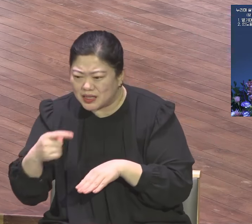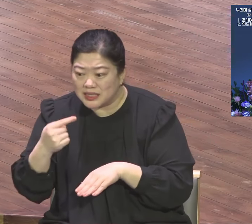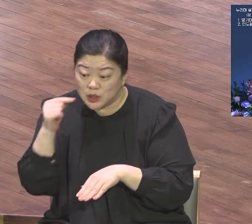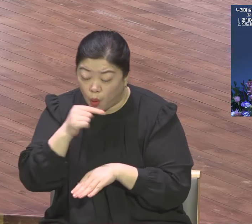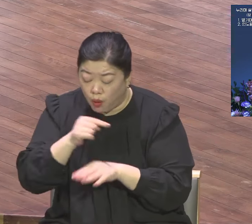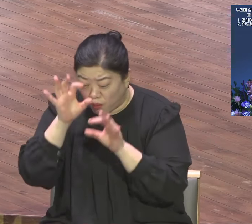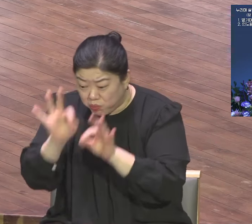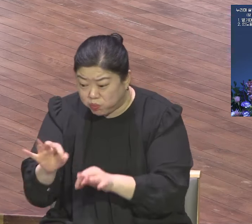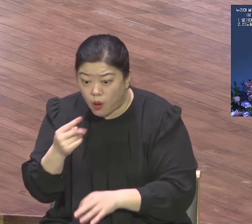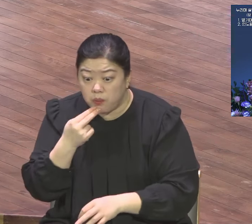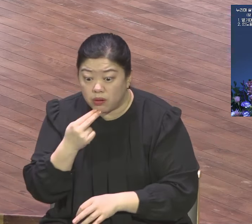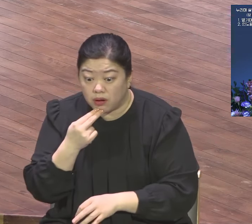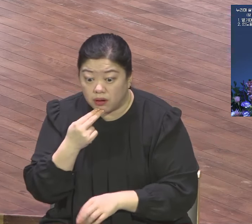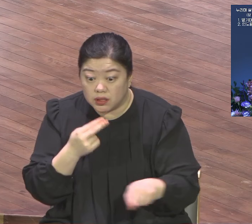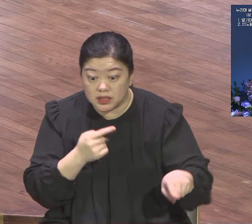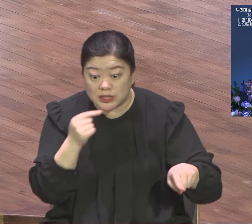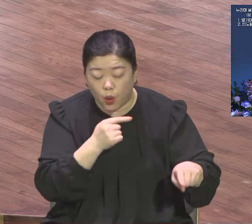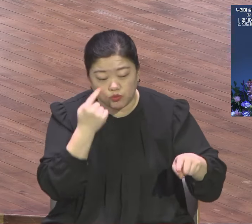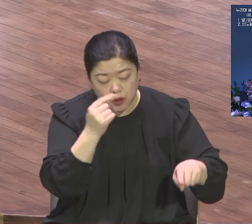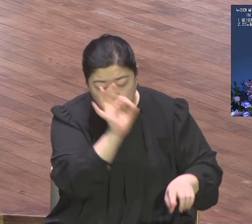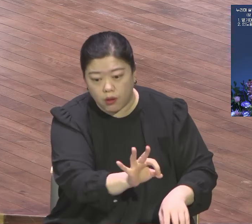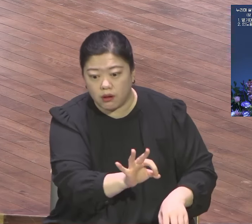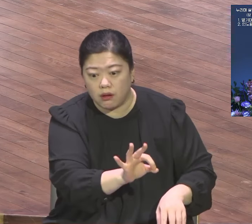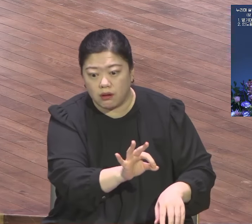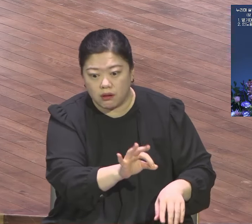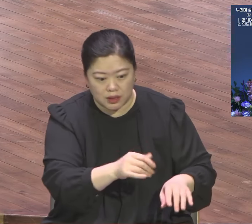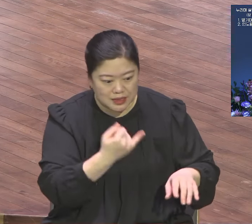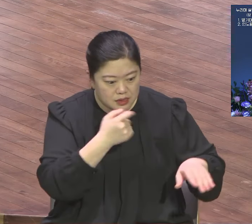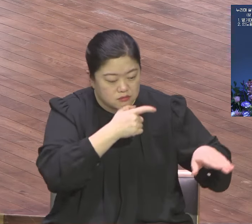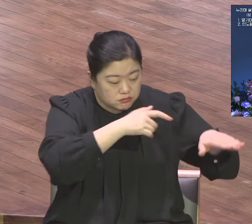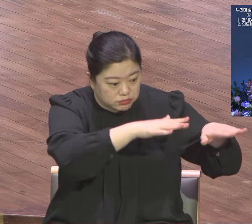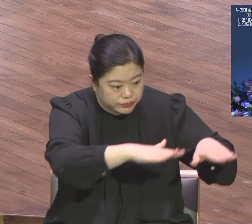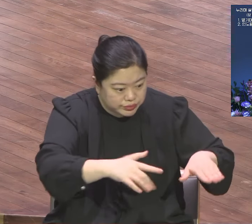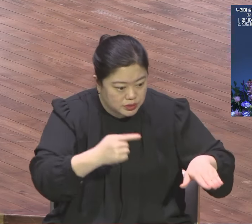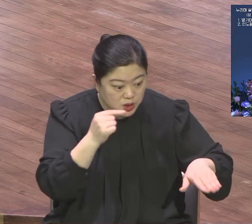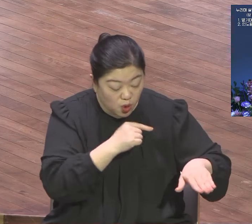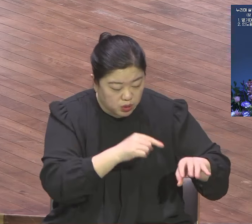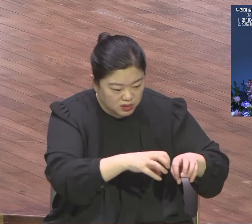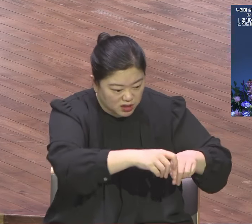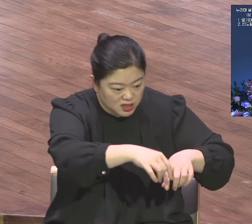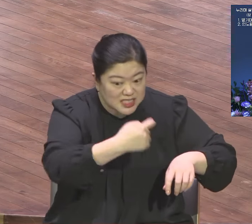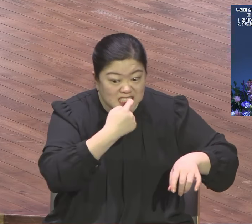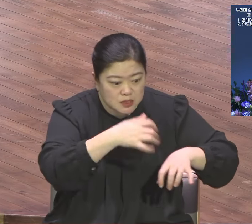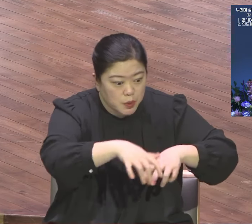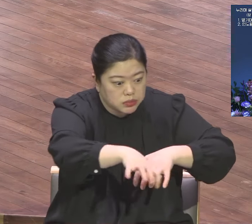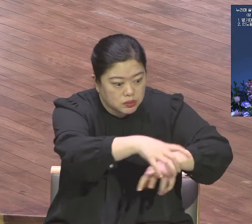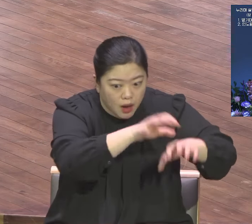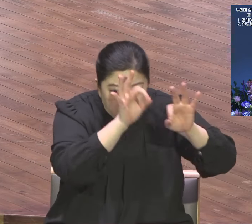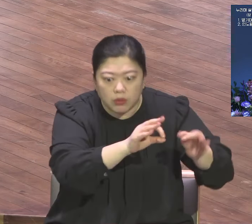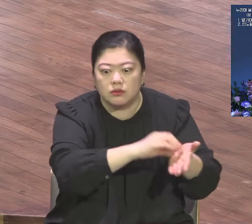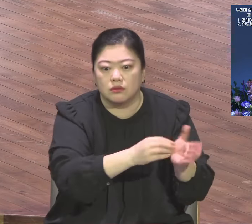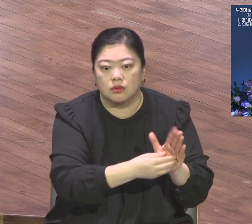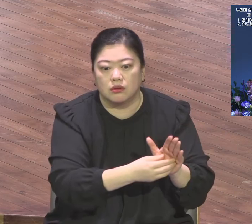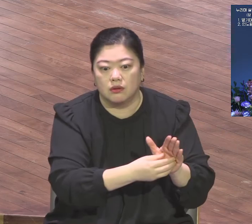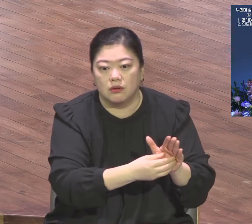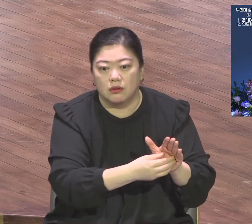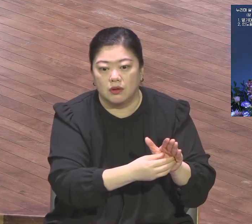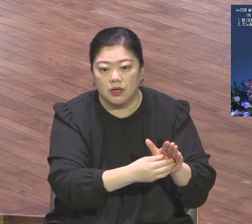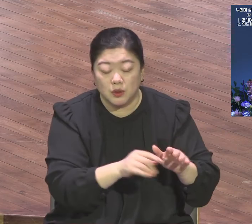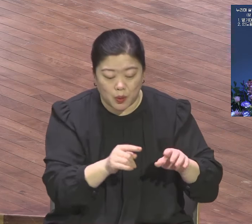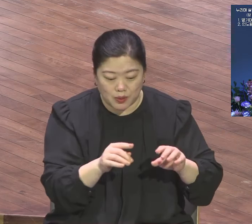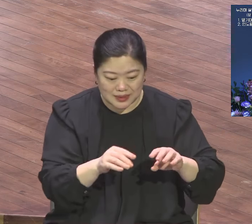생명이 없어요. 생물이 없어요. 그래서 이 사해 바다는 염분이 너무